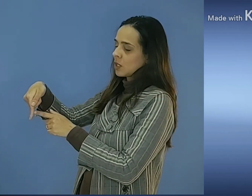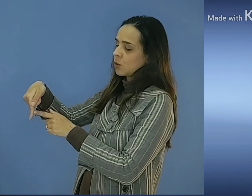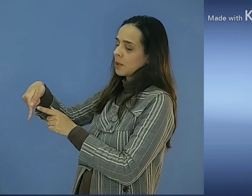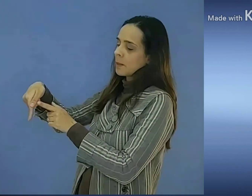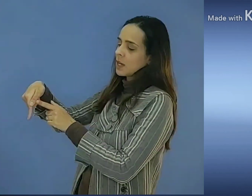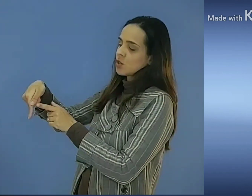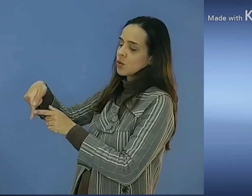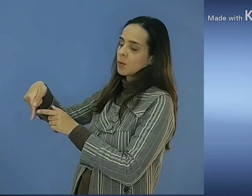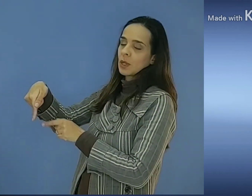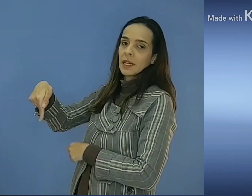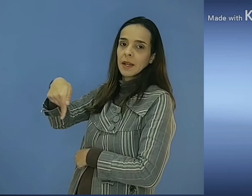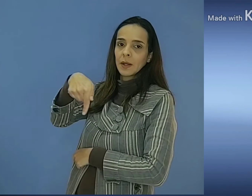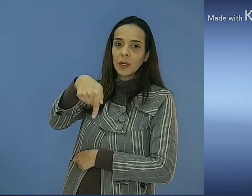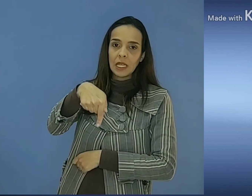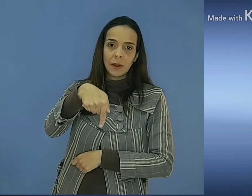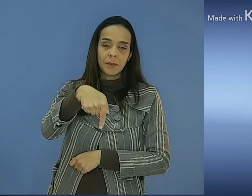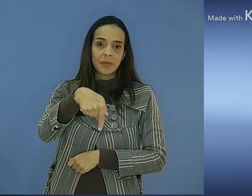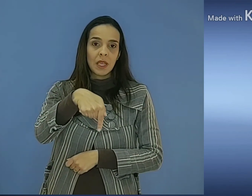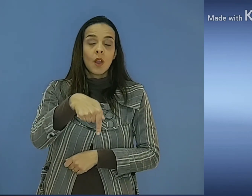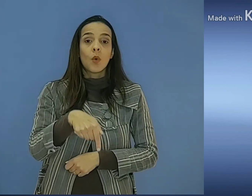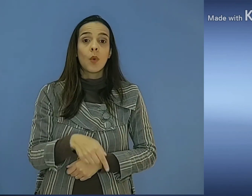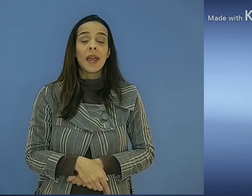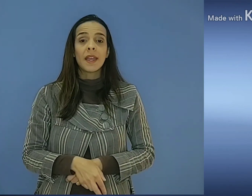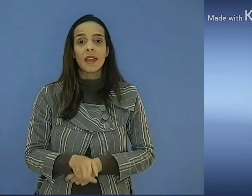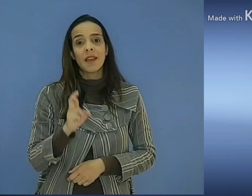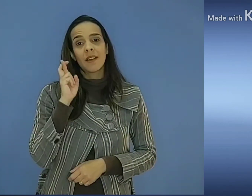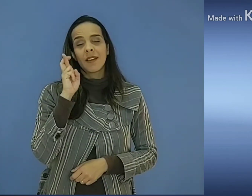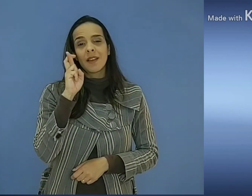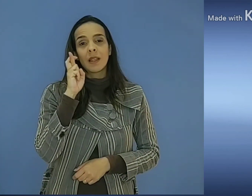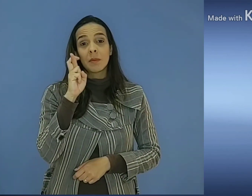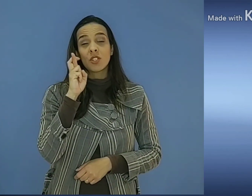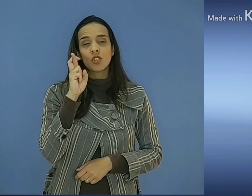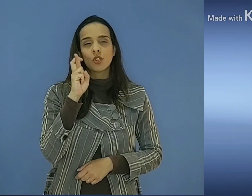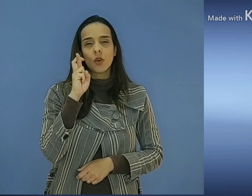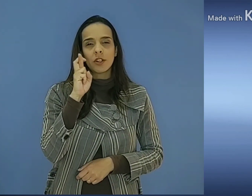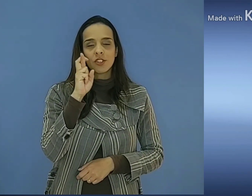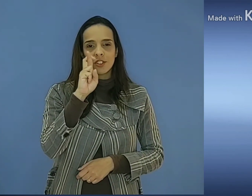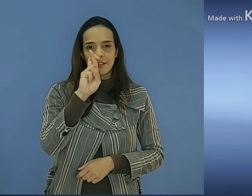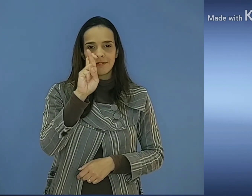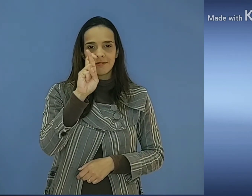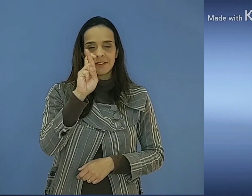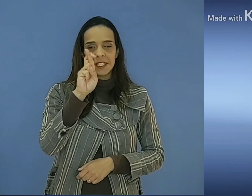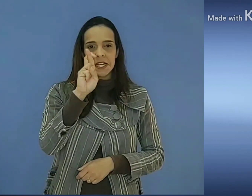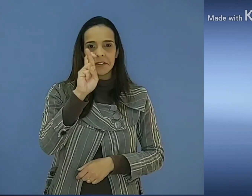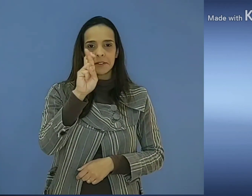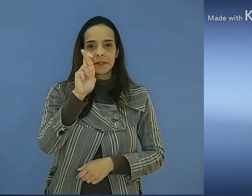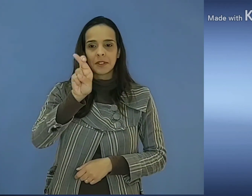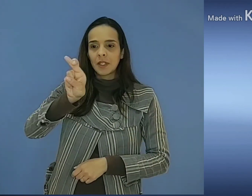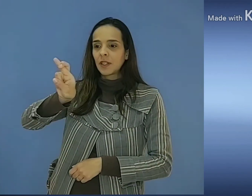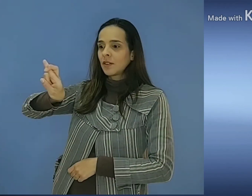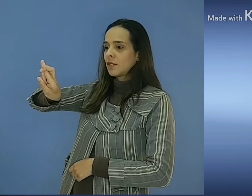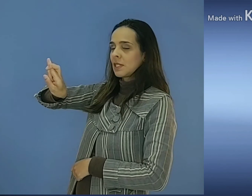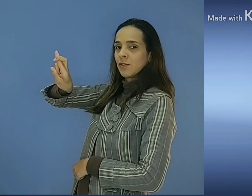Então, o indicador para baixo, polegar. Q. O R é, lembra de sorte,